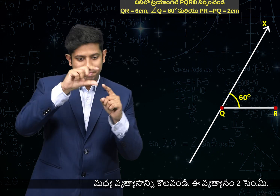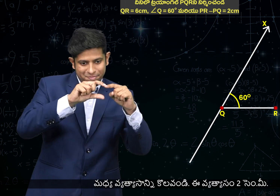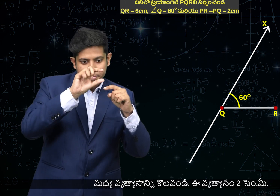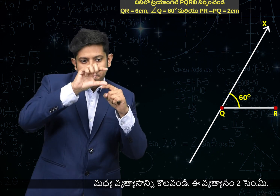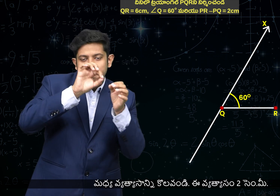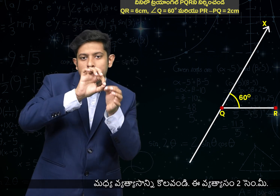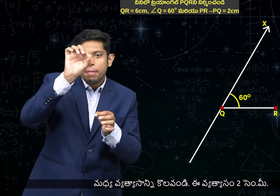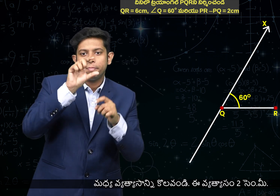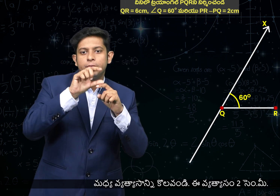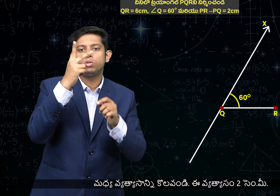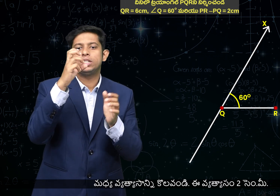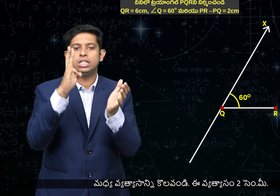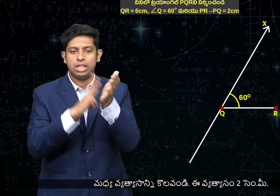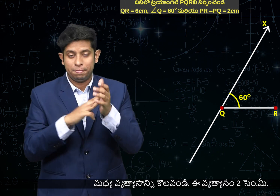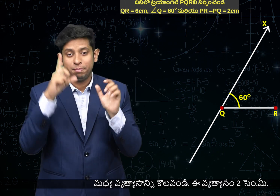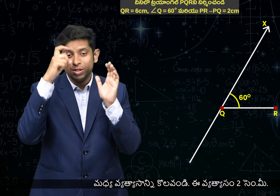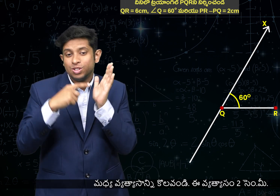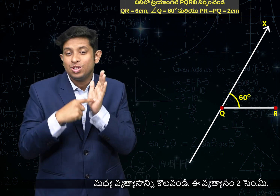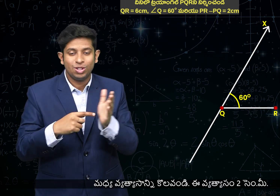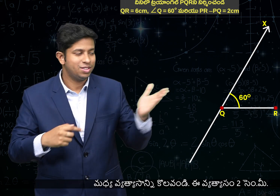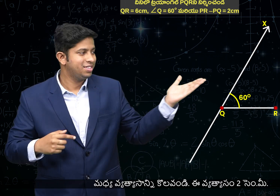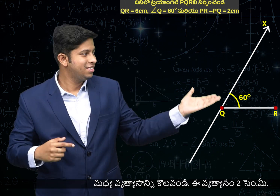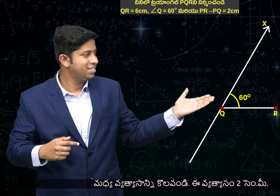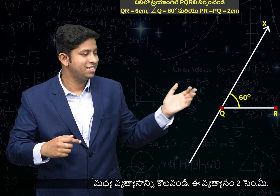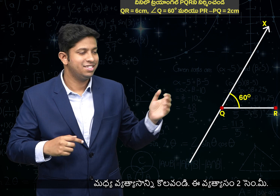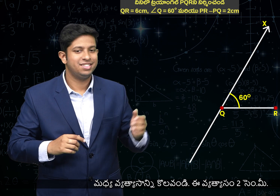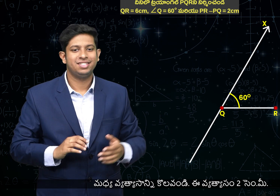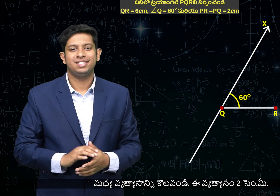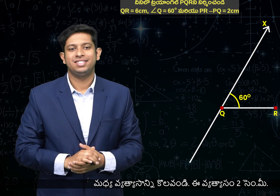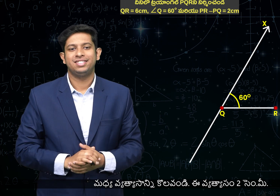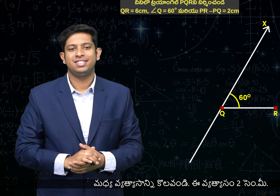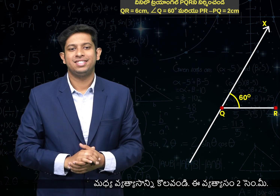వ్యత్యాసాన్ని కొలవండి. ఈ వ్యత్యాసం 2 సెంటీమీటర్లు.